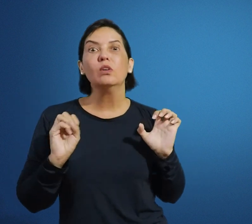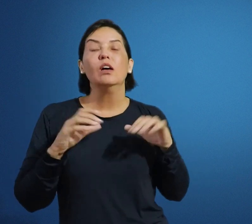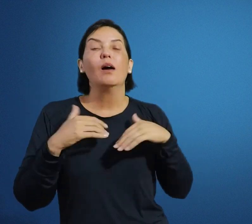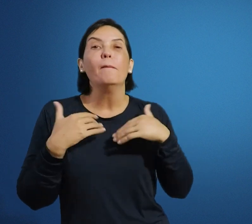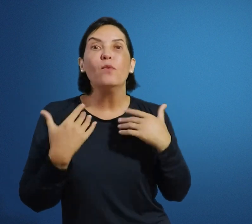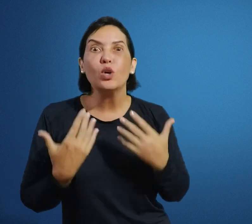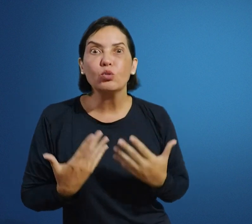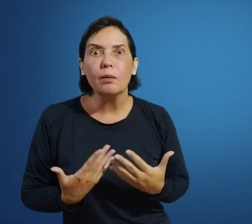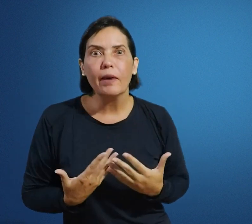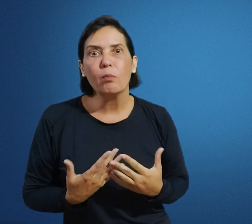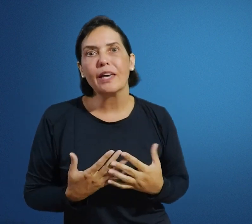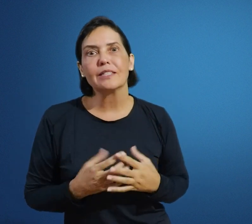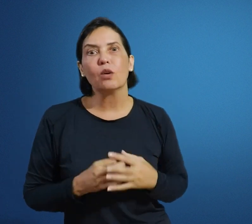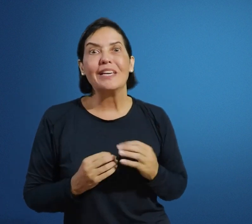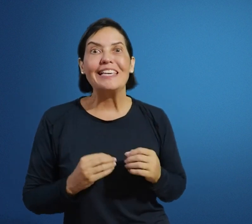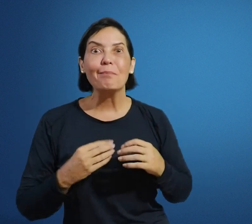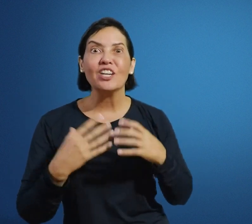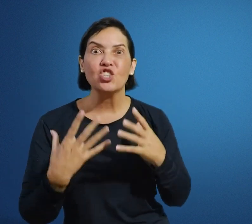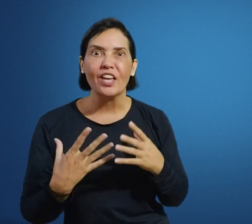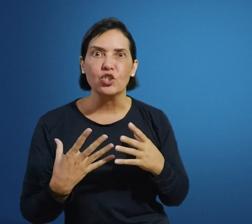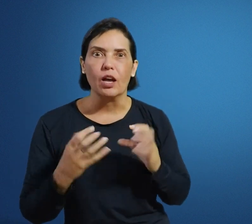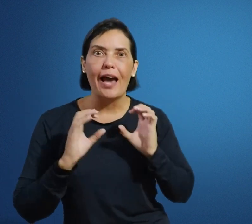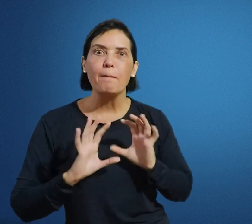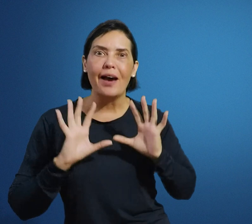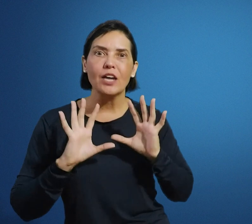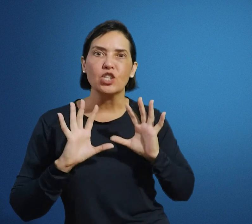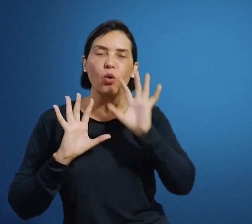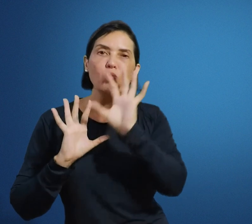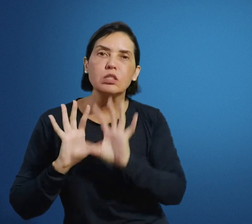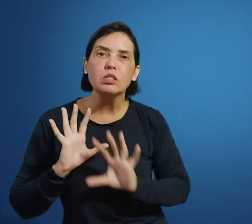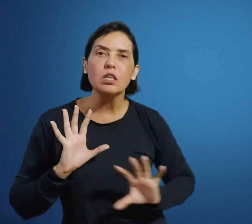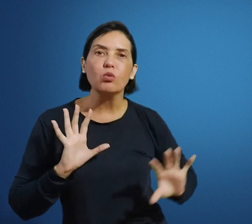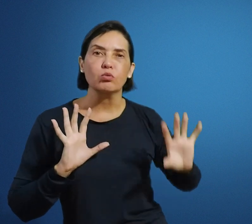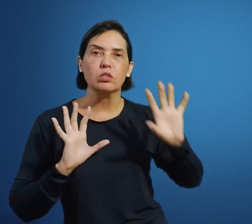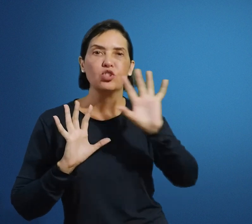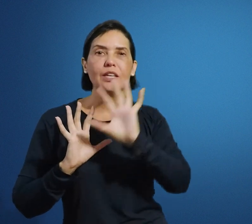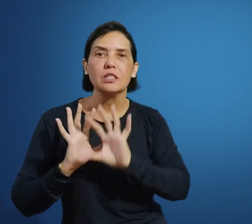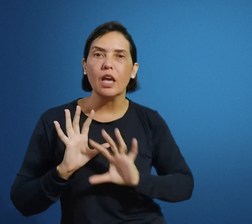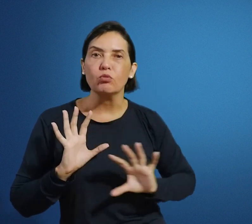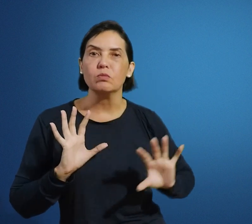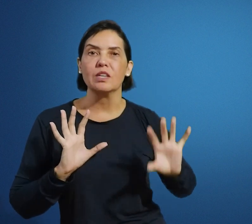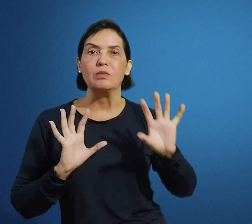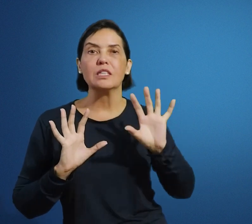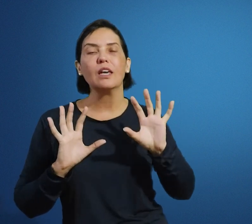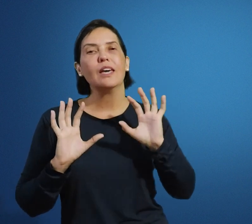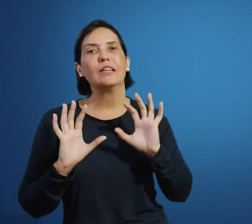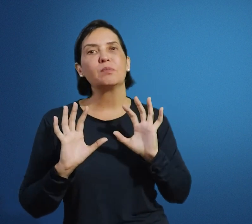então muito também com uma questão imagética. A imagem ou ciclos de desenhos mesmo em si, eles